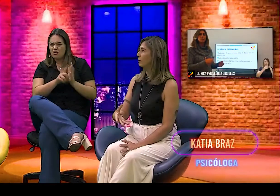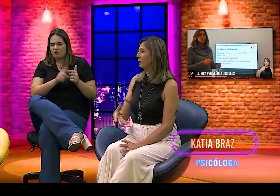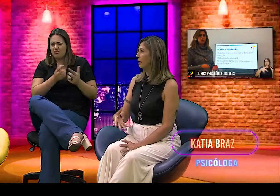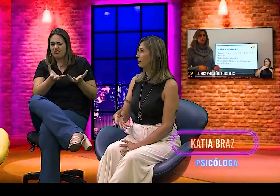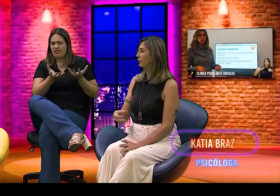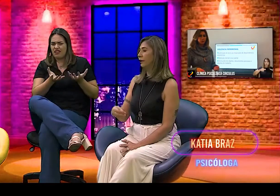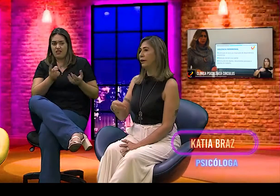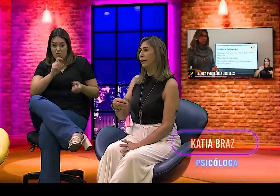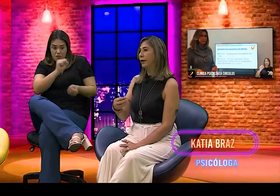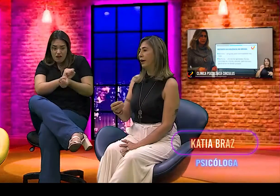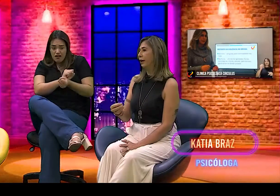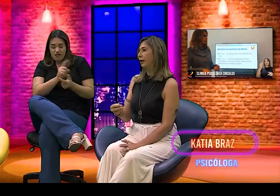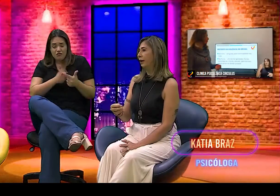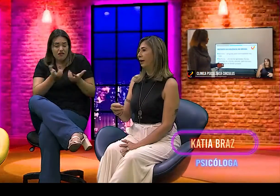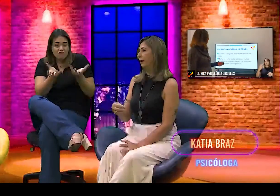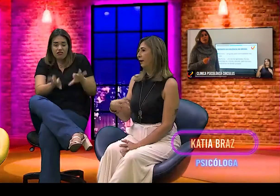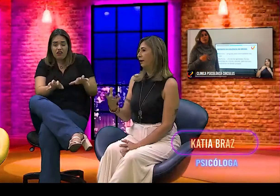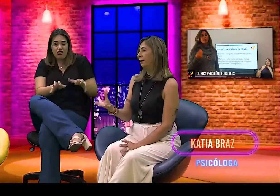quer, né, porque